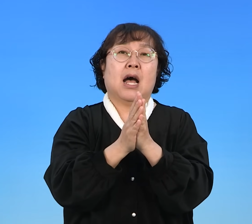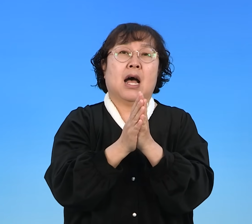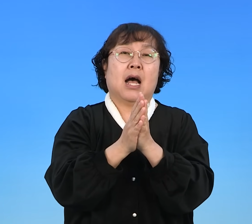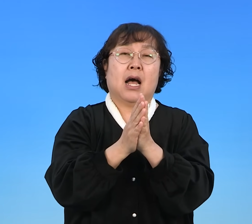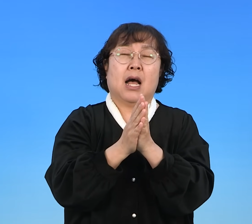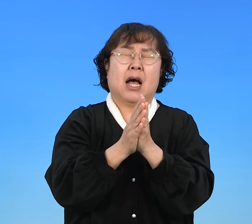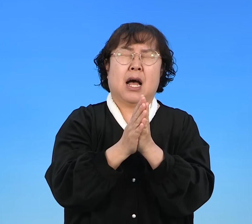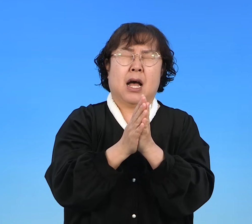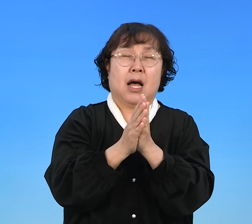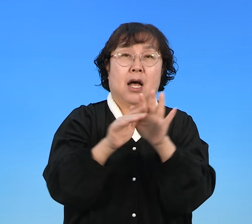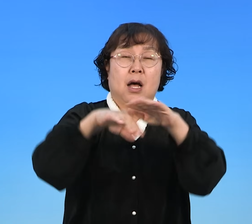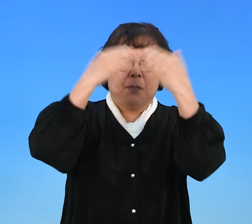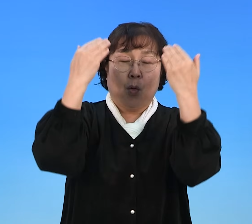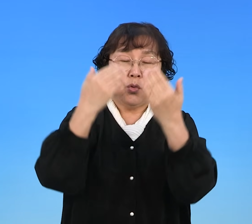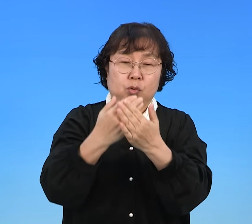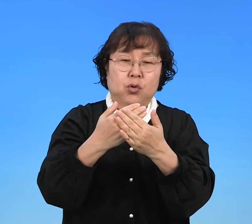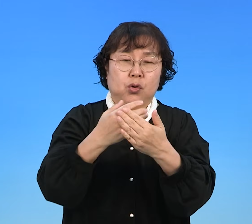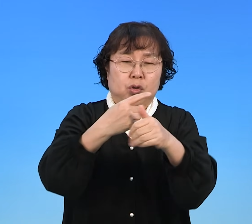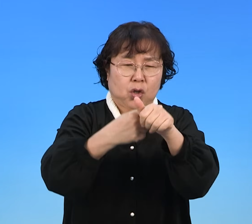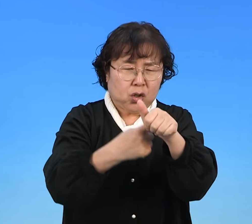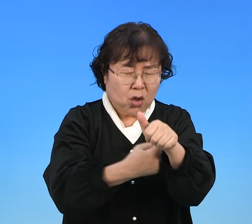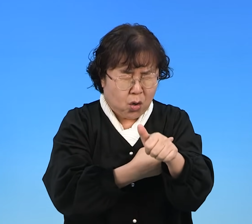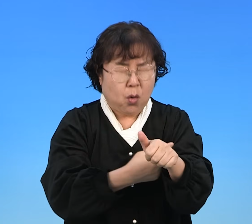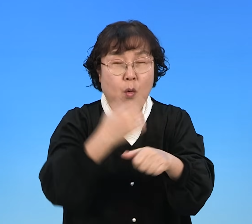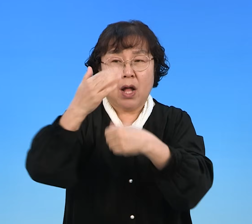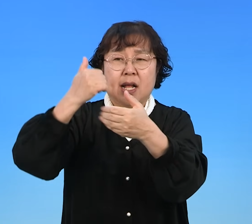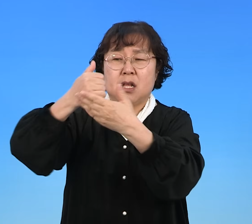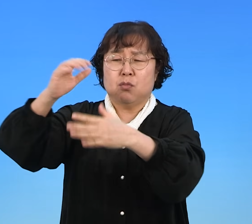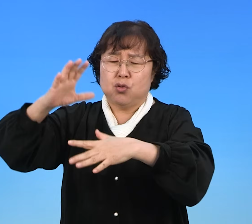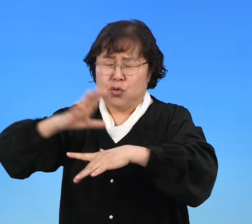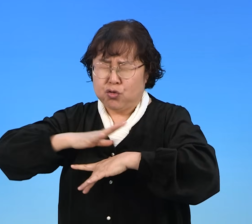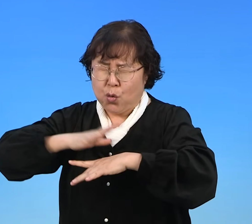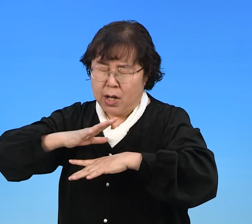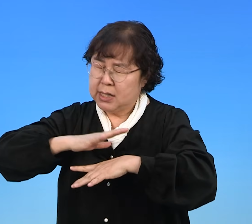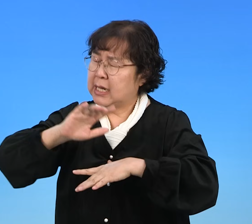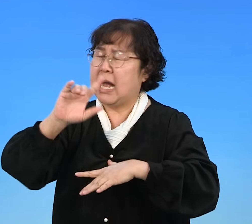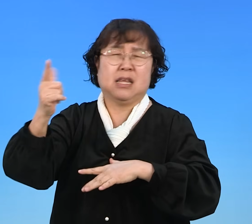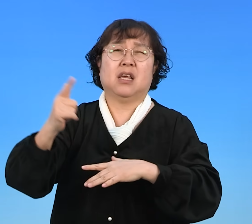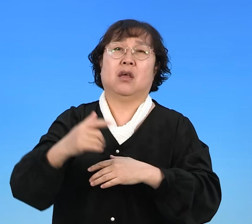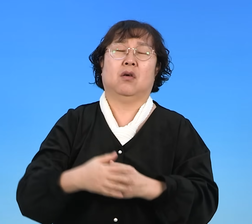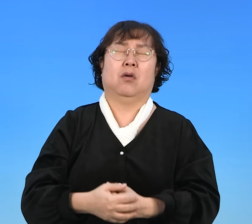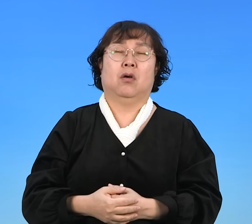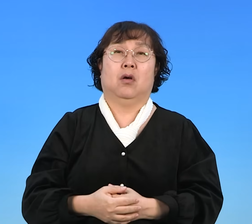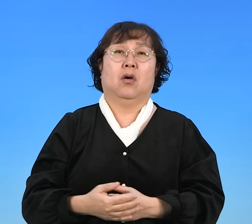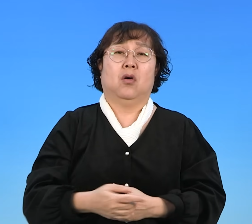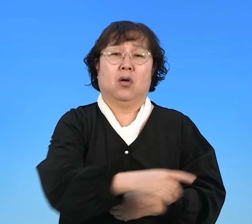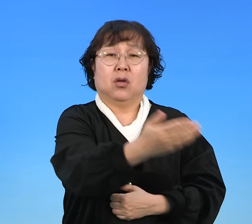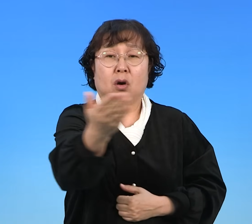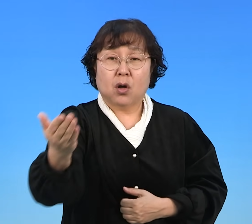저절로 하나님을 두려워하는 게 아니라는 걸 말해주는 거 아닙니까? 여러분, 하나님 두려워하세요?